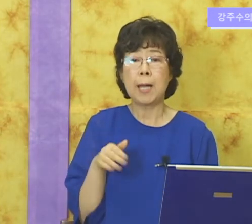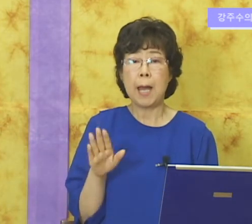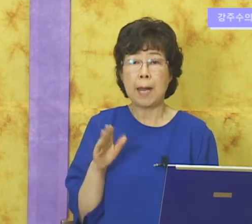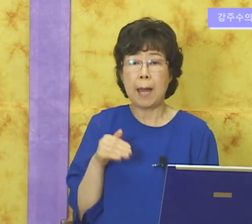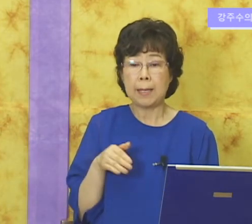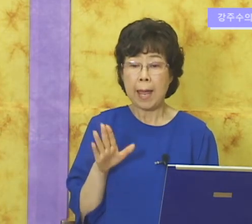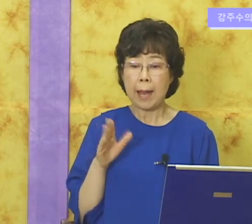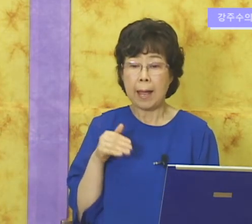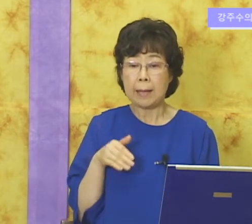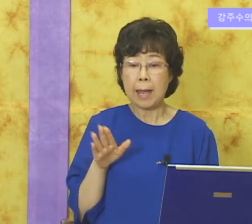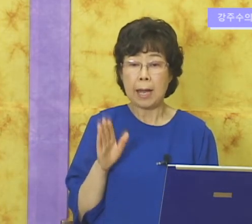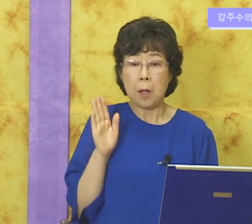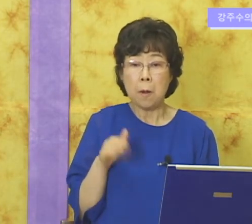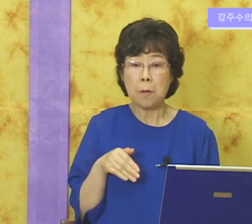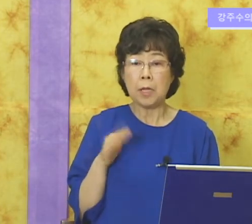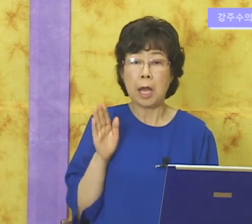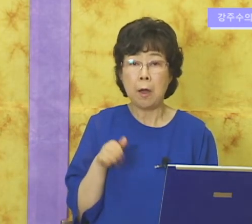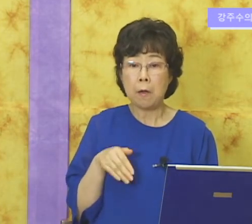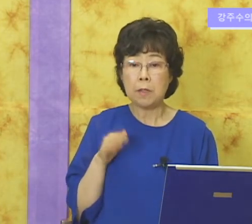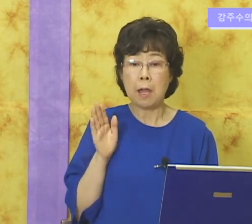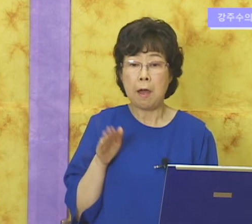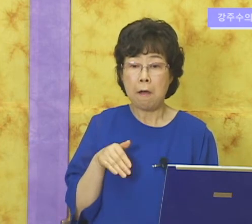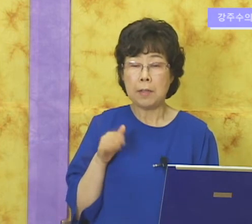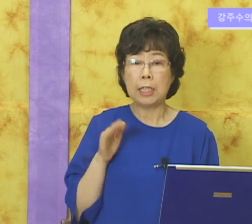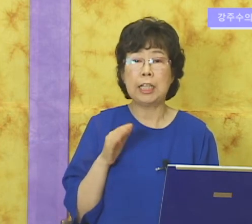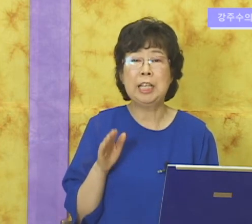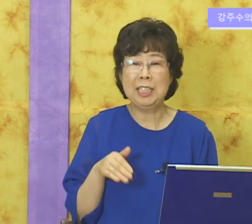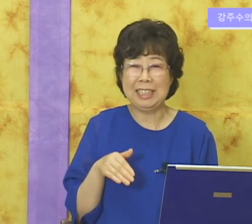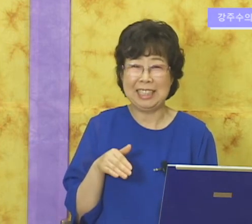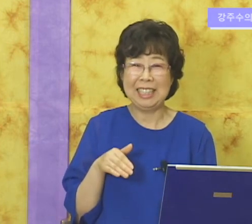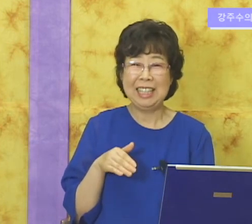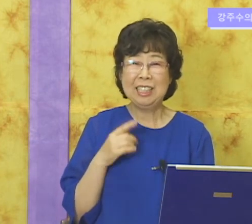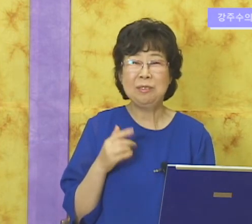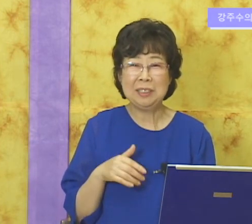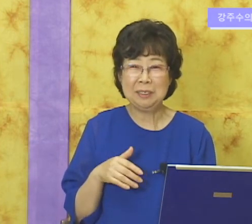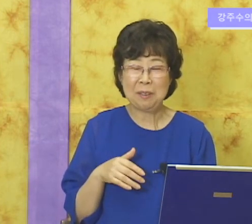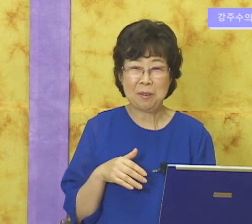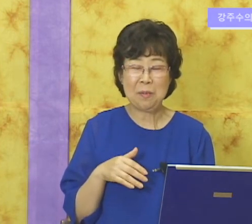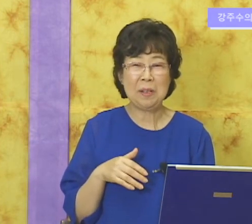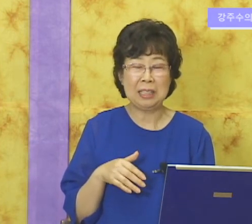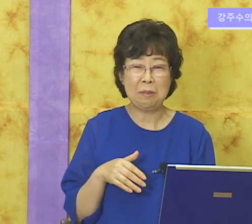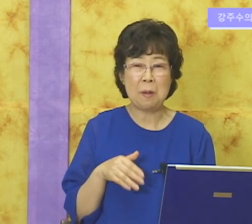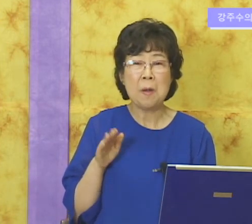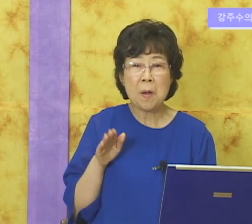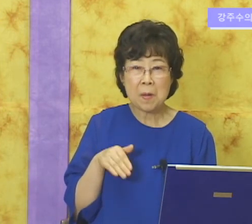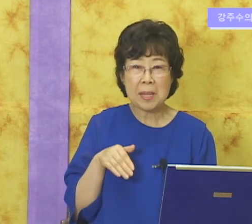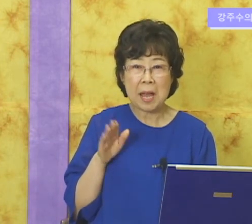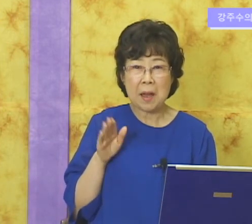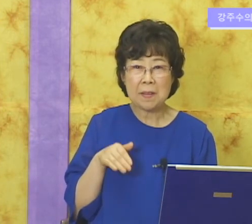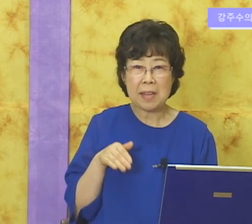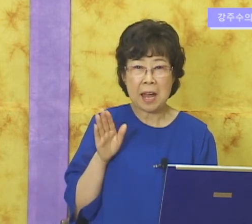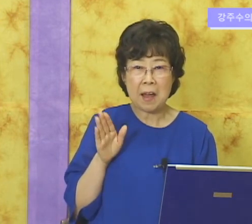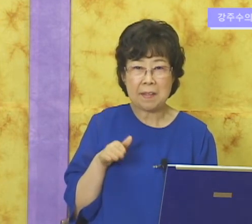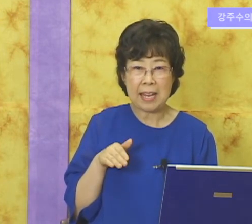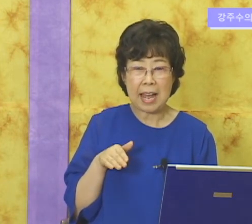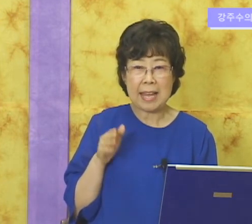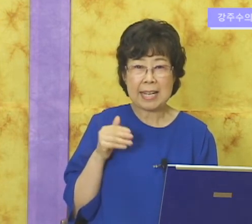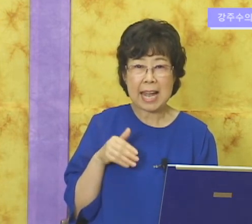가라 온. 자, 이거를 음성언어로 표현하자면 온나